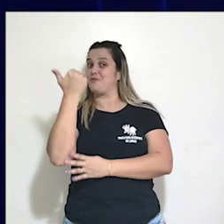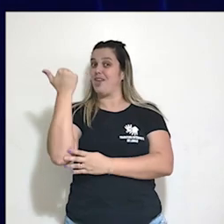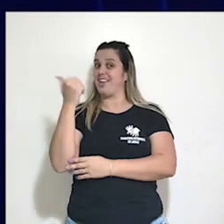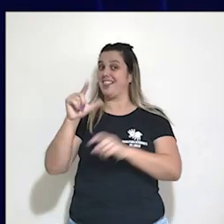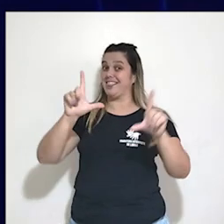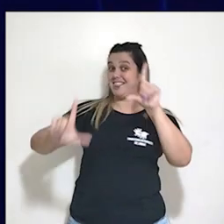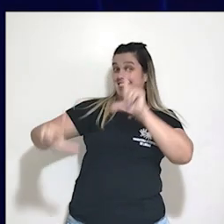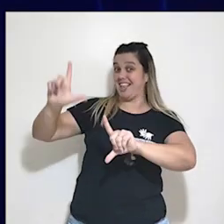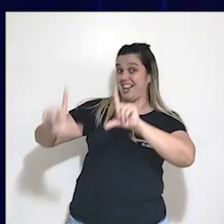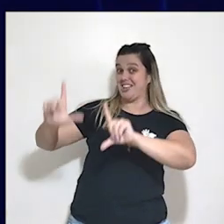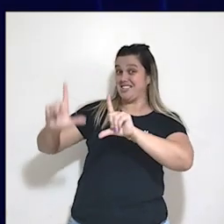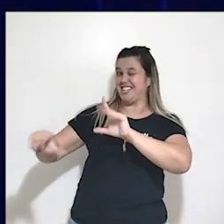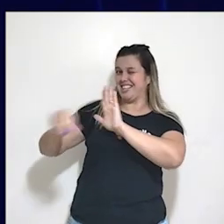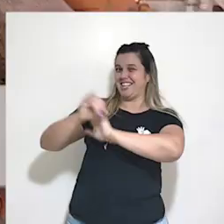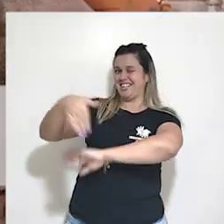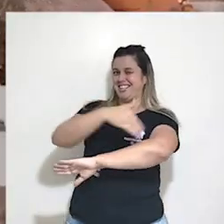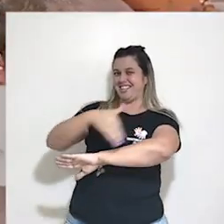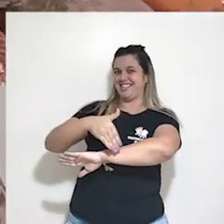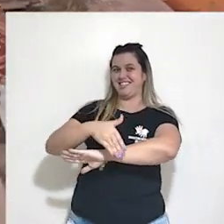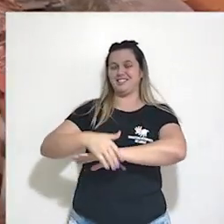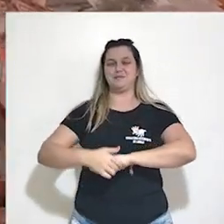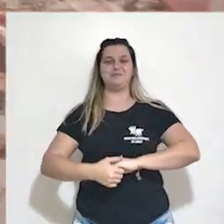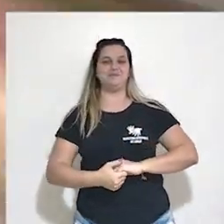Ruas. Chama a vinheta, produção.